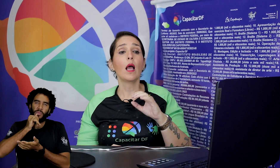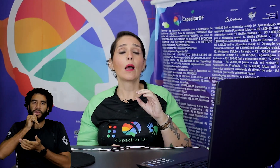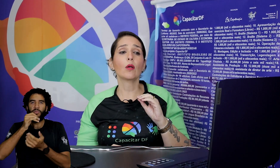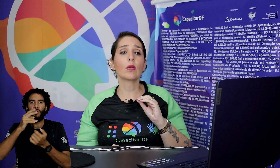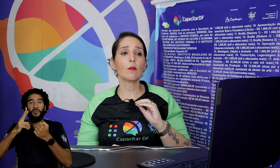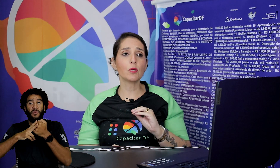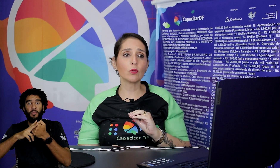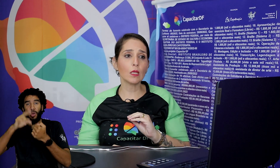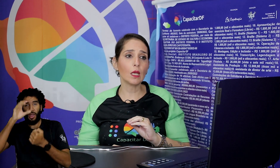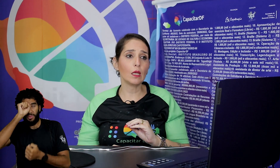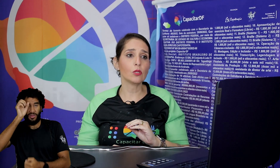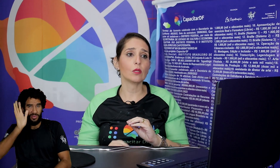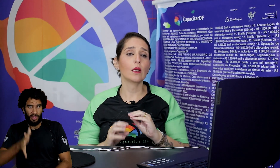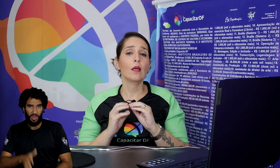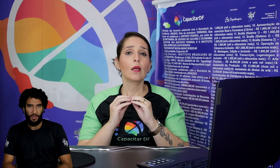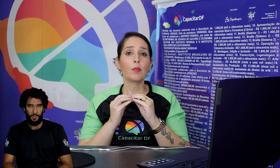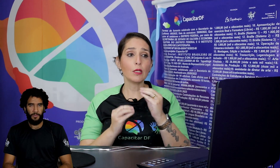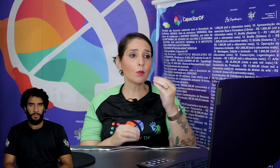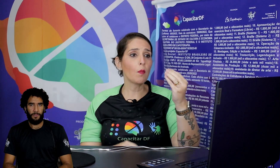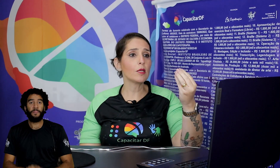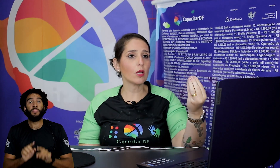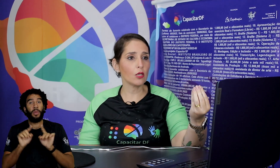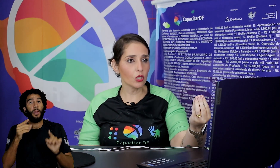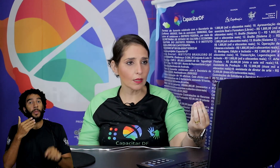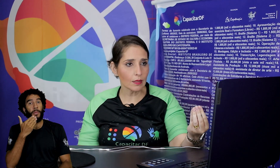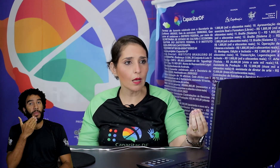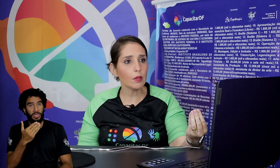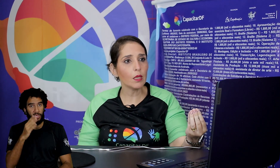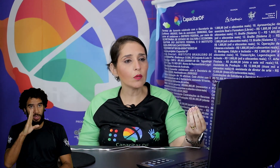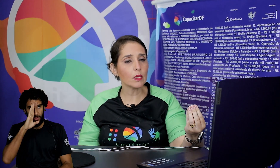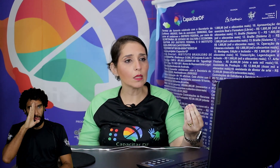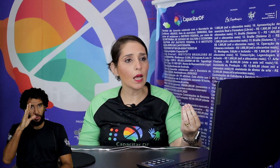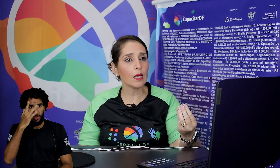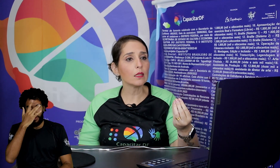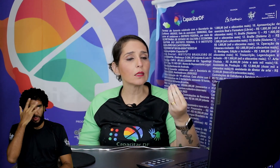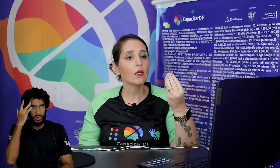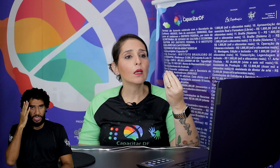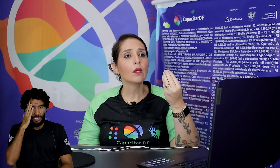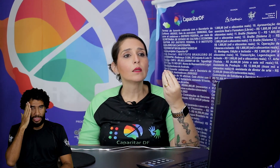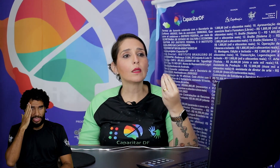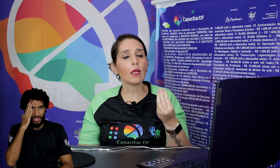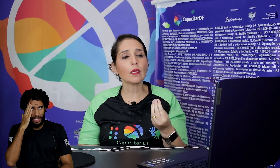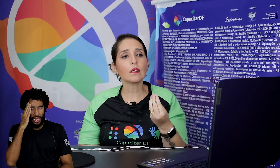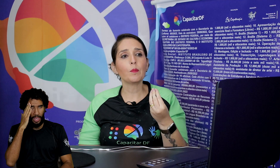aprendeu. Agora, eu quero pedir o seguinte, principalmente a quem já sabe língua de sinais.